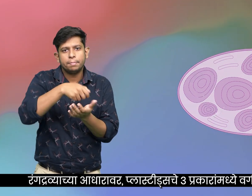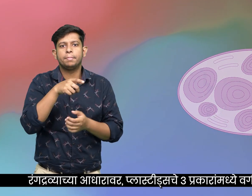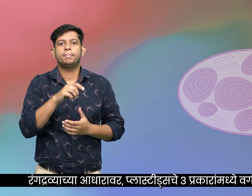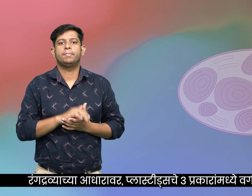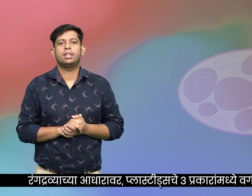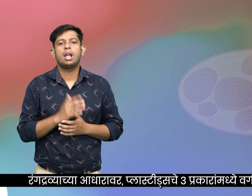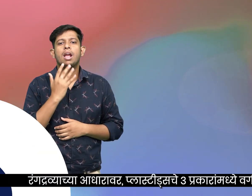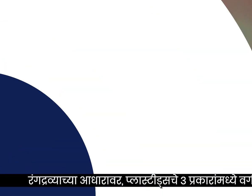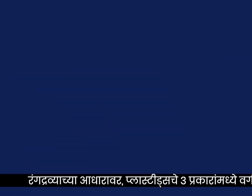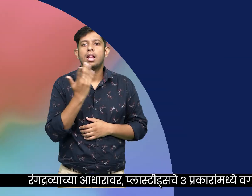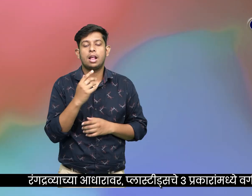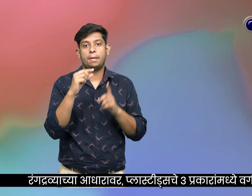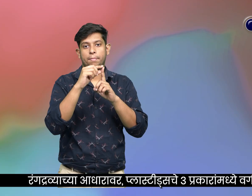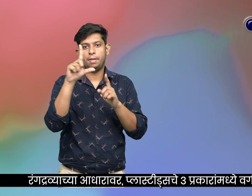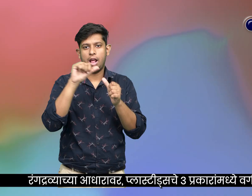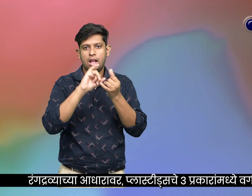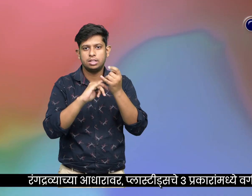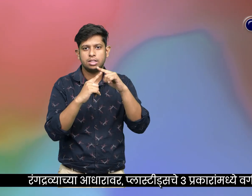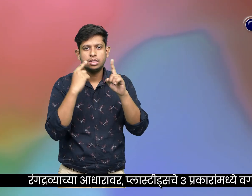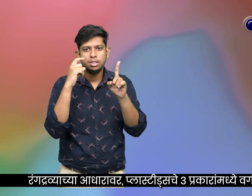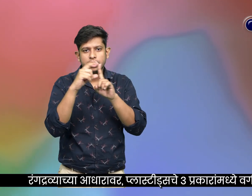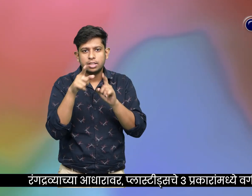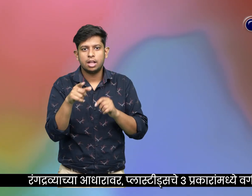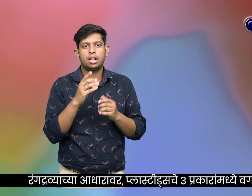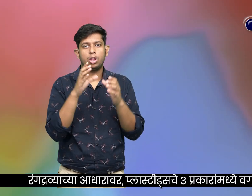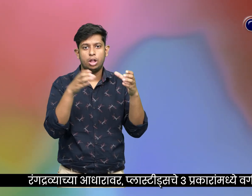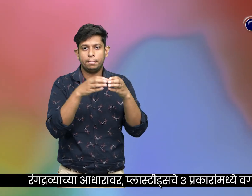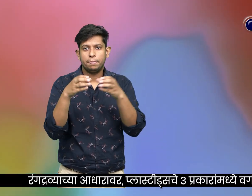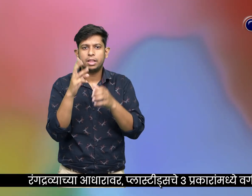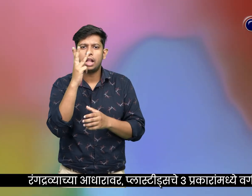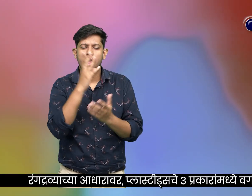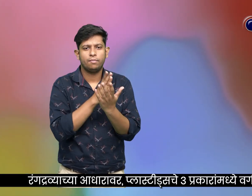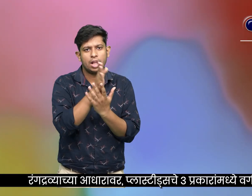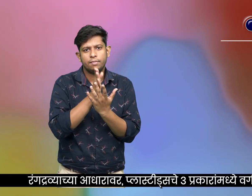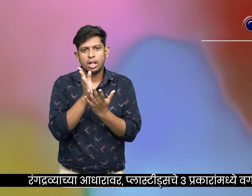रंगद्रव्याच्या आधारावर प्लास्टिड्सचे 3 प्रकारामध्ये वर्गीकरण केले जाते.